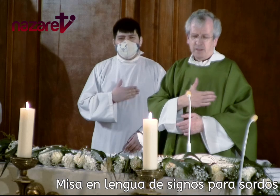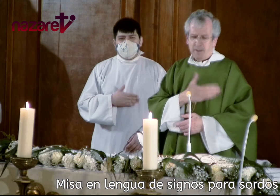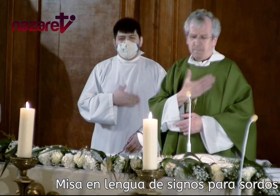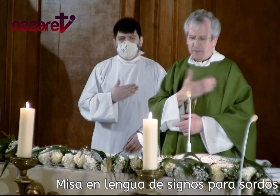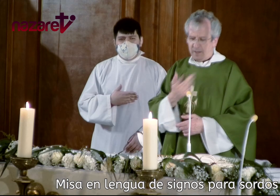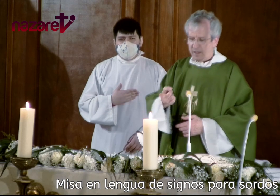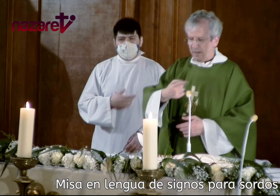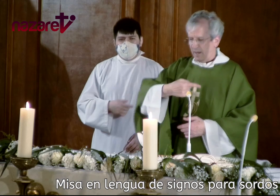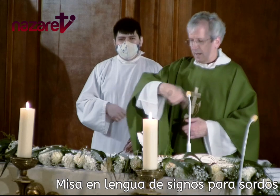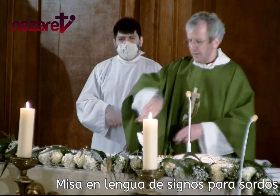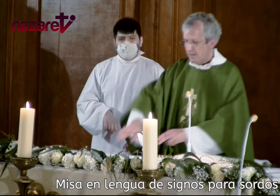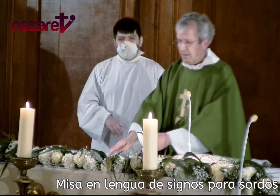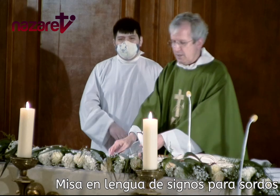ten piedad de nosotros